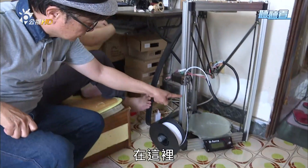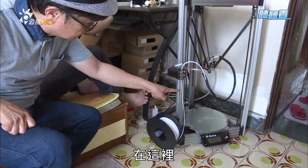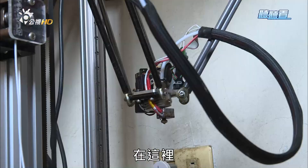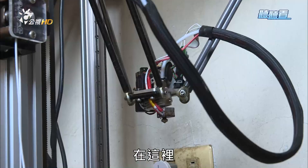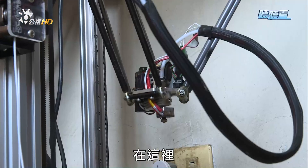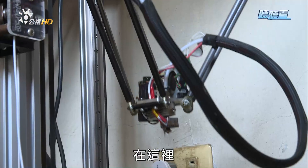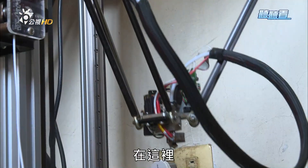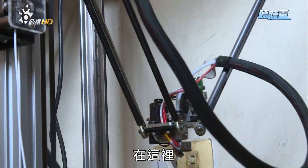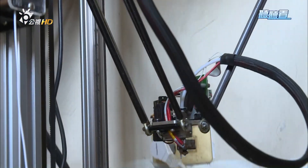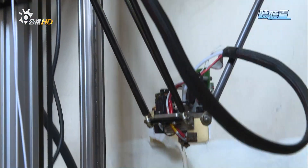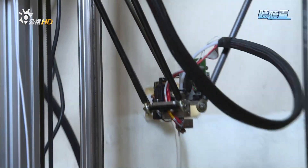啊，